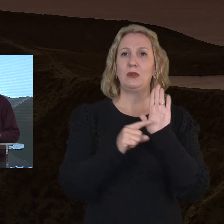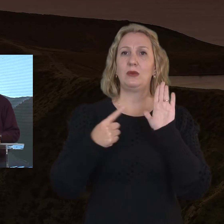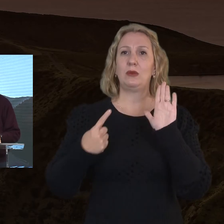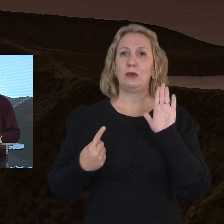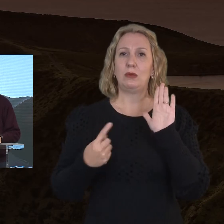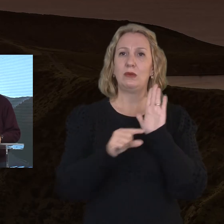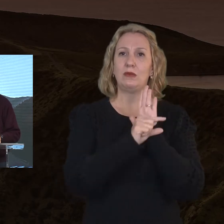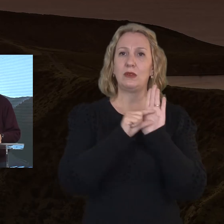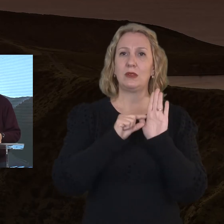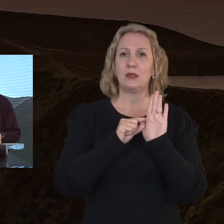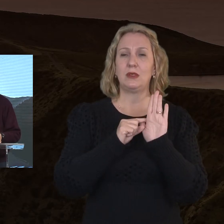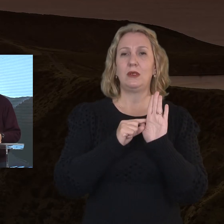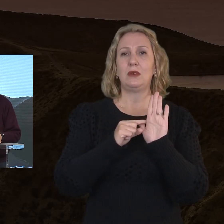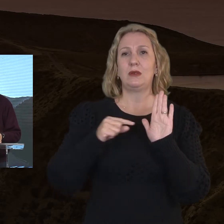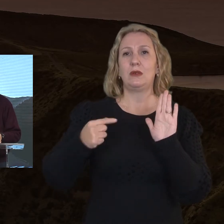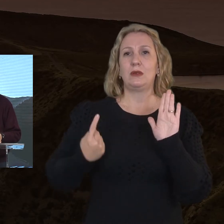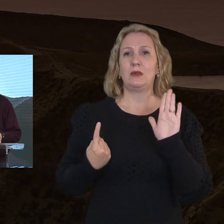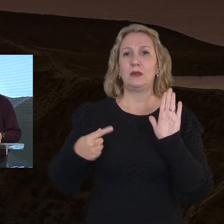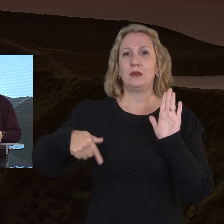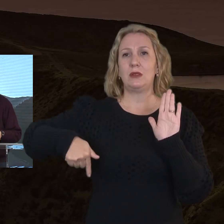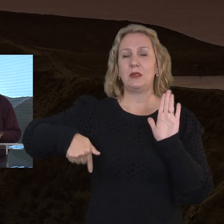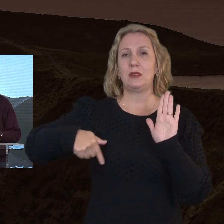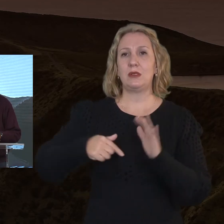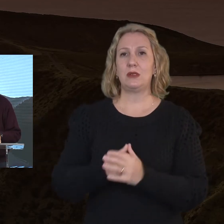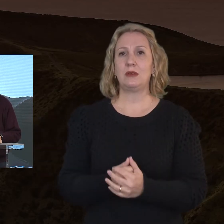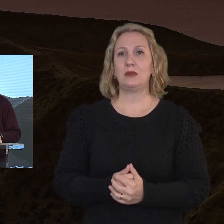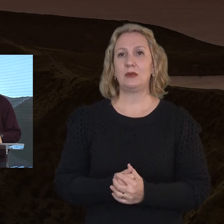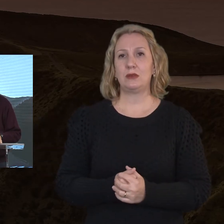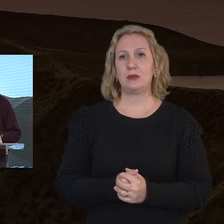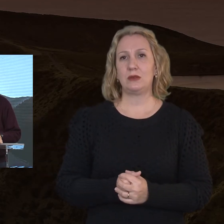em colossenses 1 17